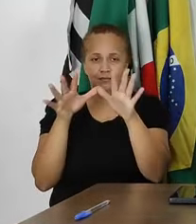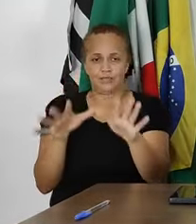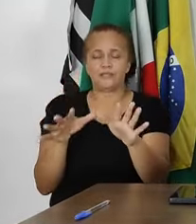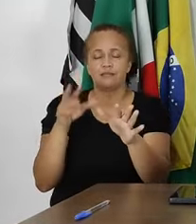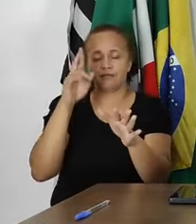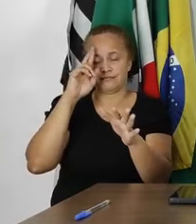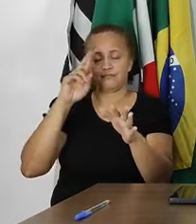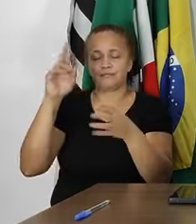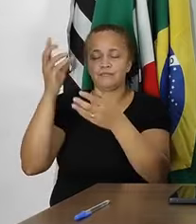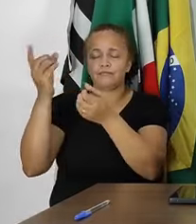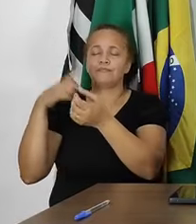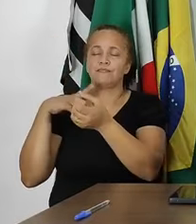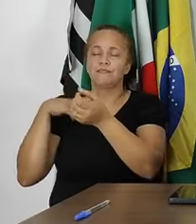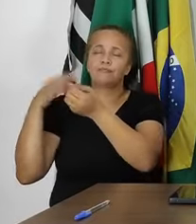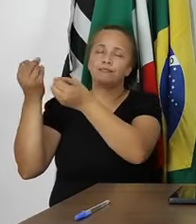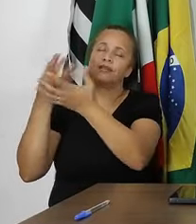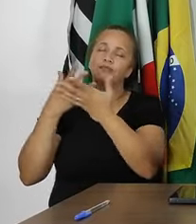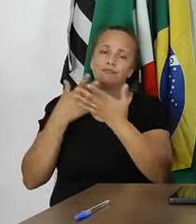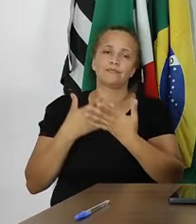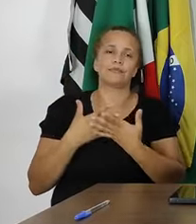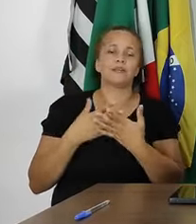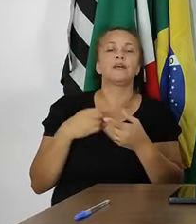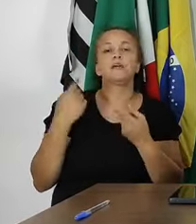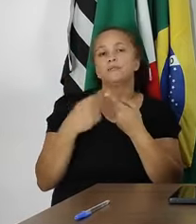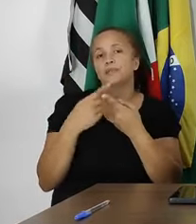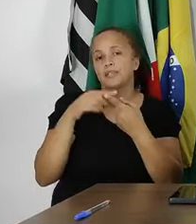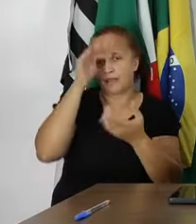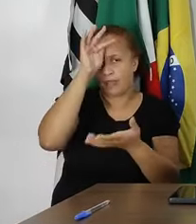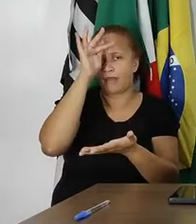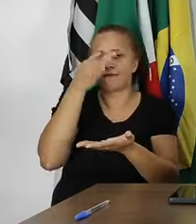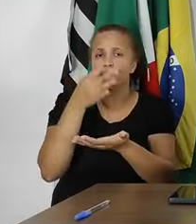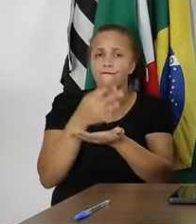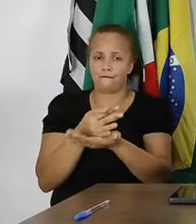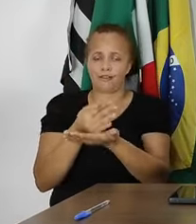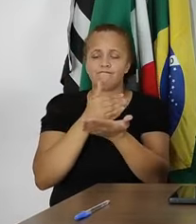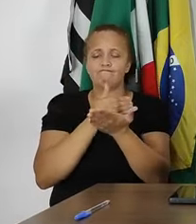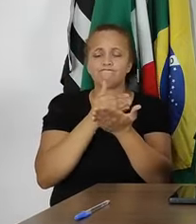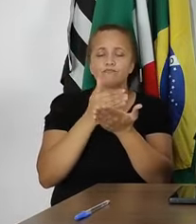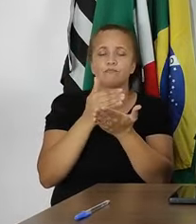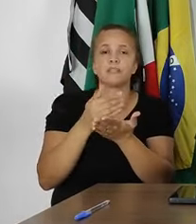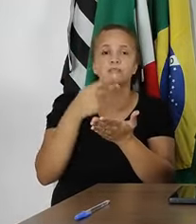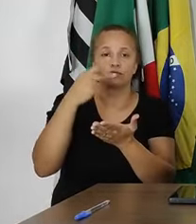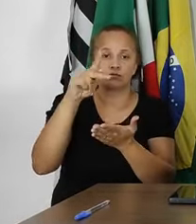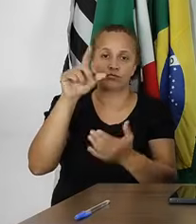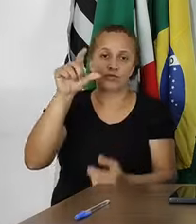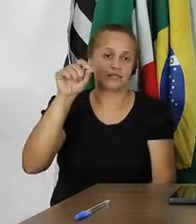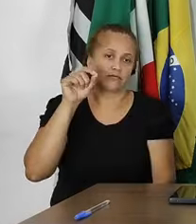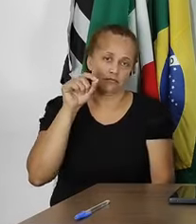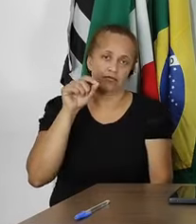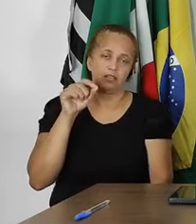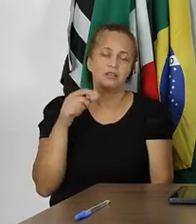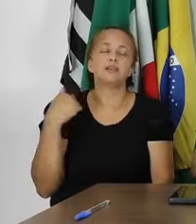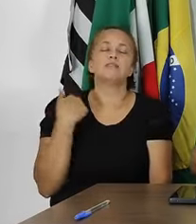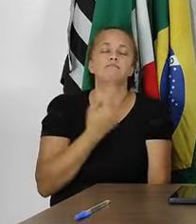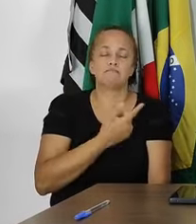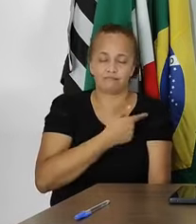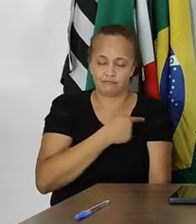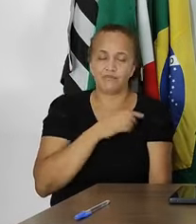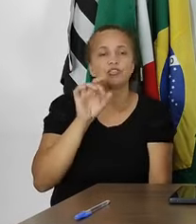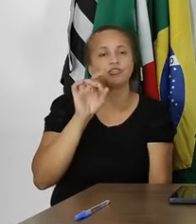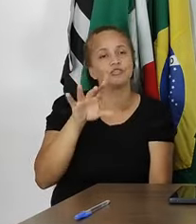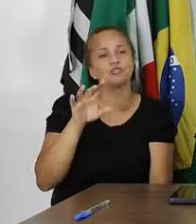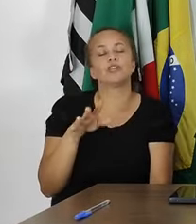fé ela começa com uma decisão. E nós só decidimos por algo que entendemos, que compreendemos. Aonde